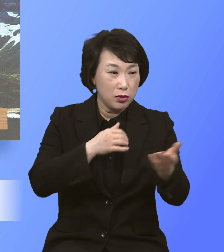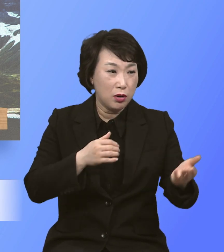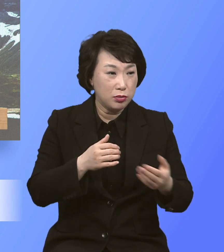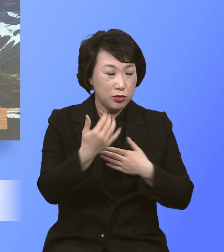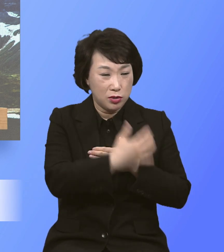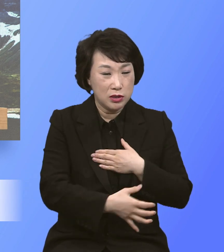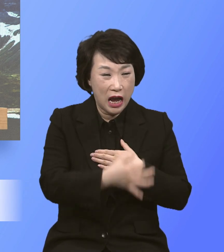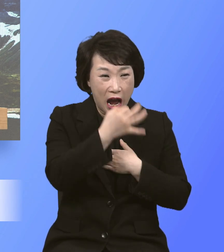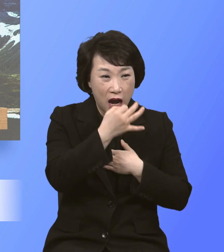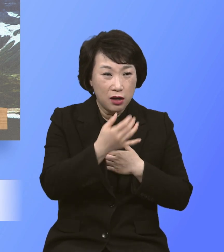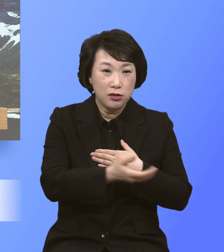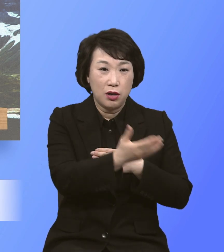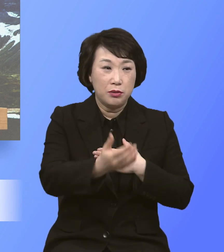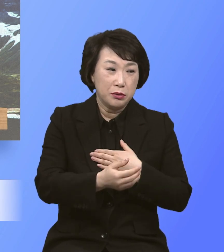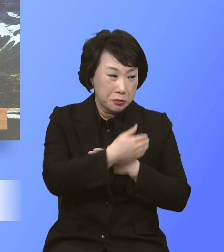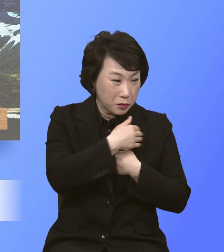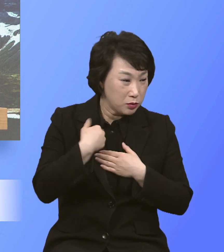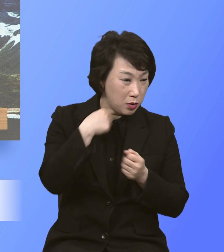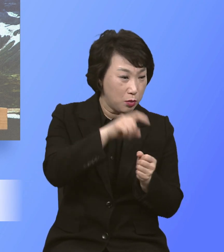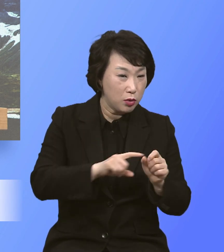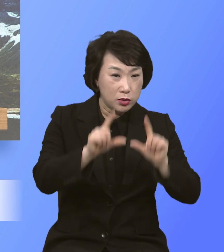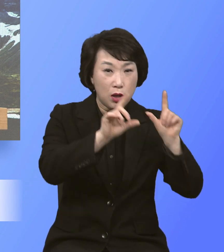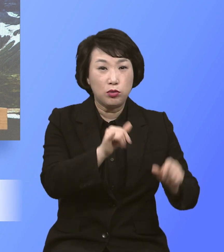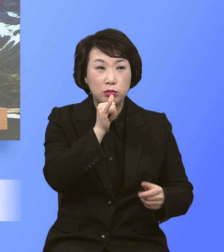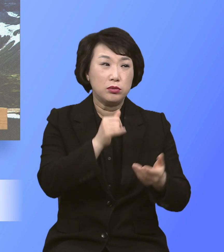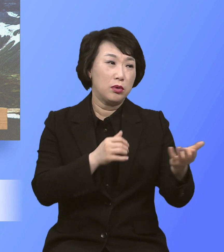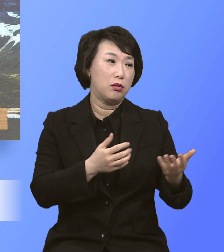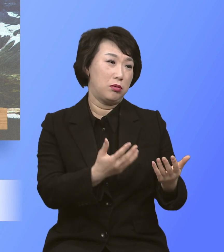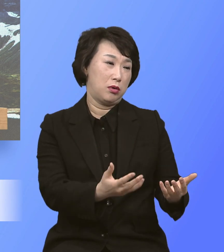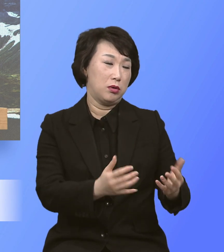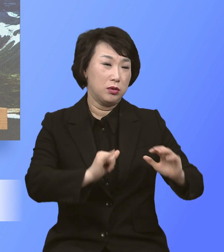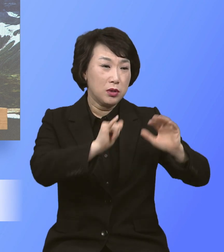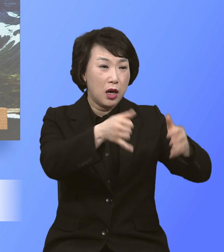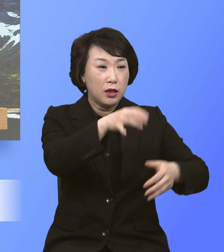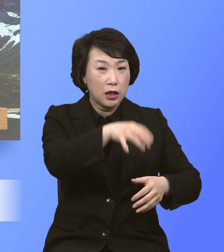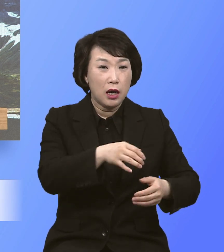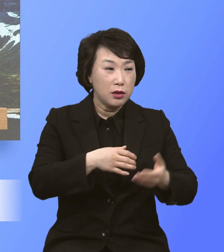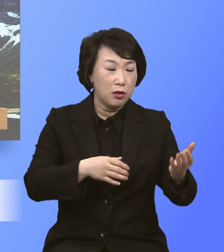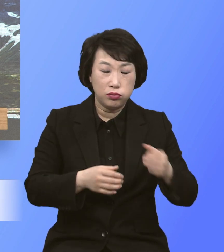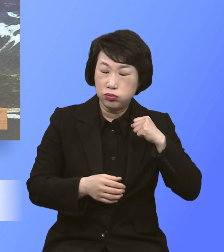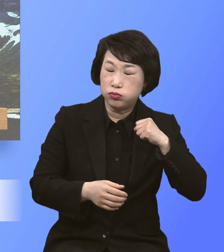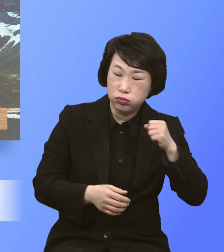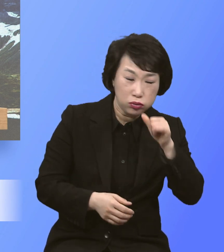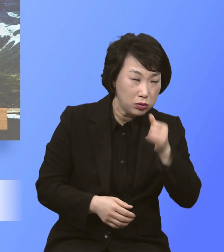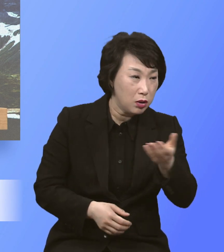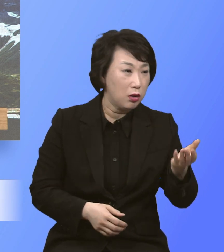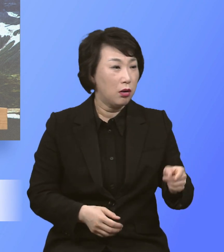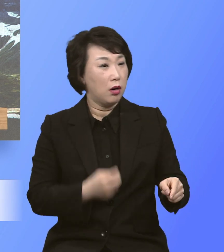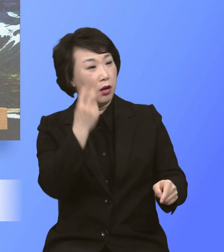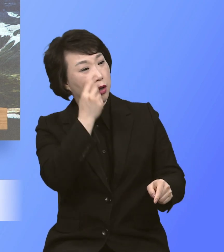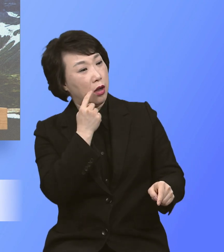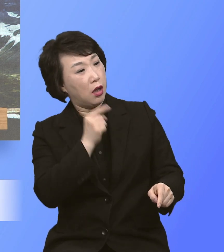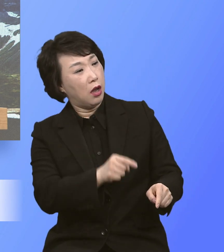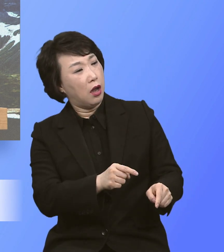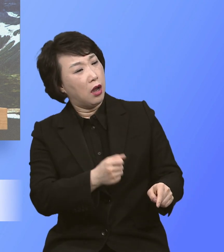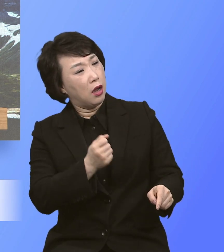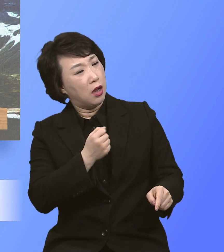육신의 정욕의 욕구 충족을 위해서 세속에 끌려다니는 것을 가만히